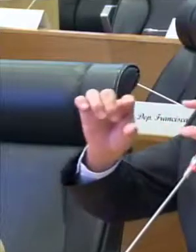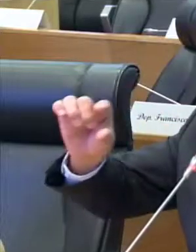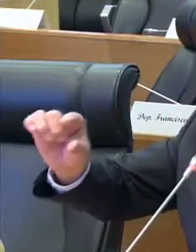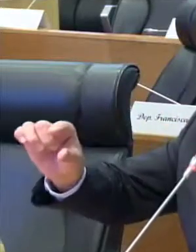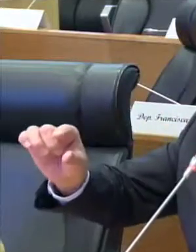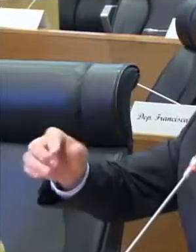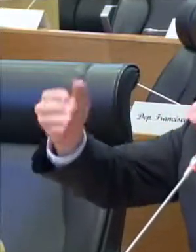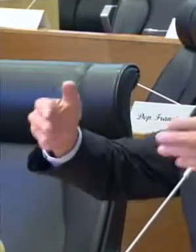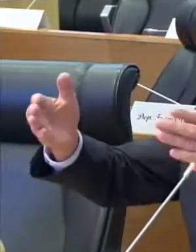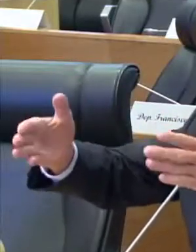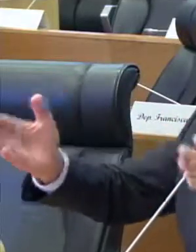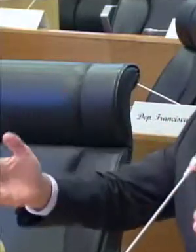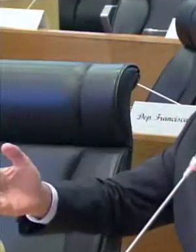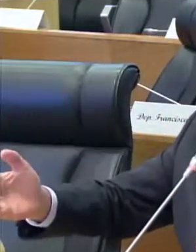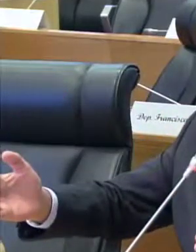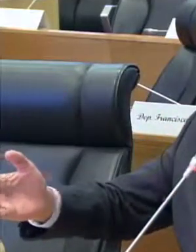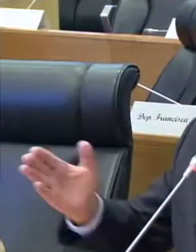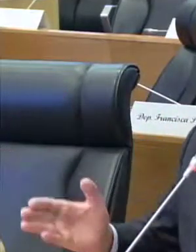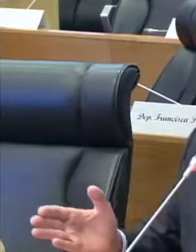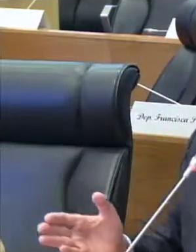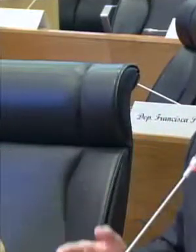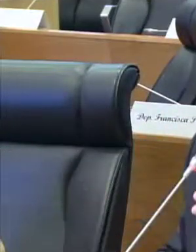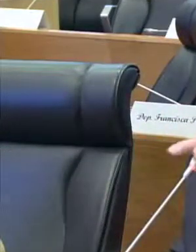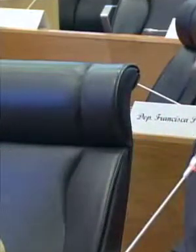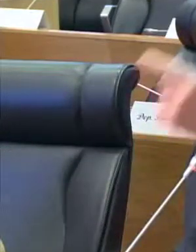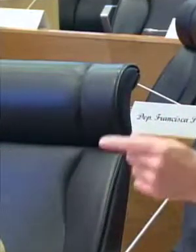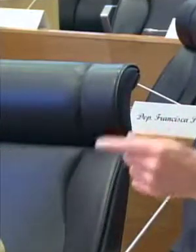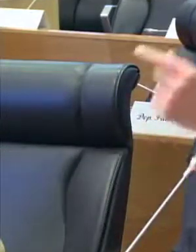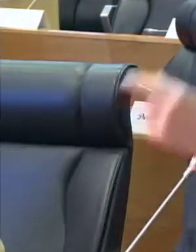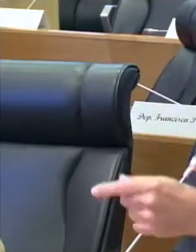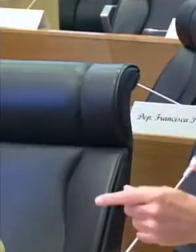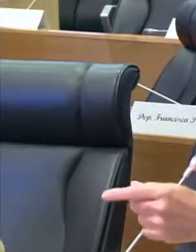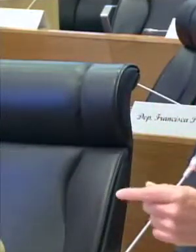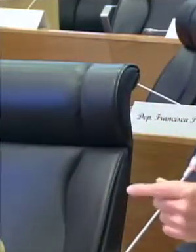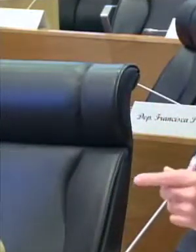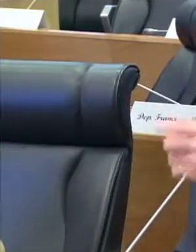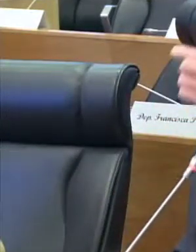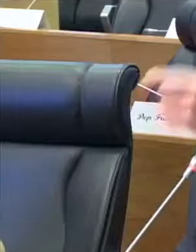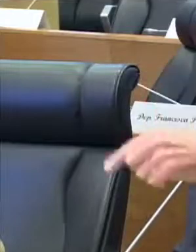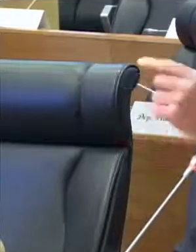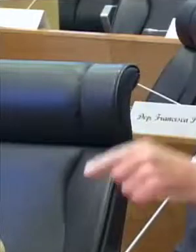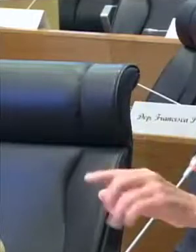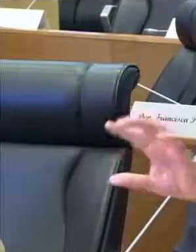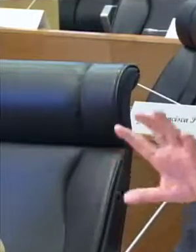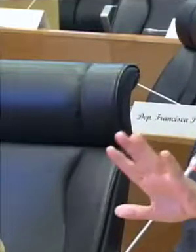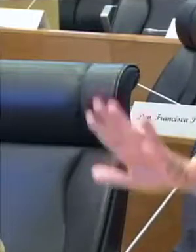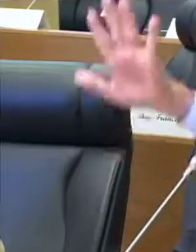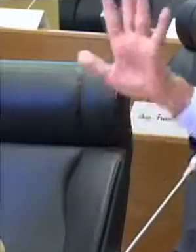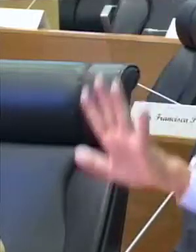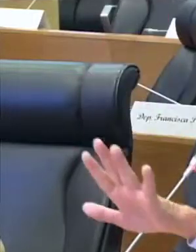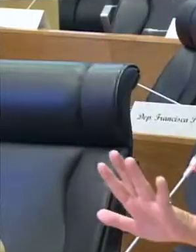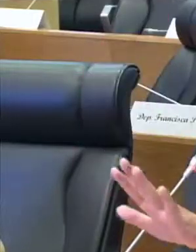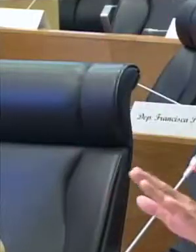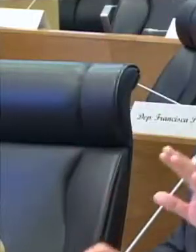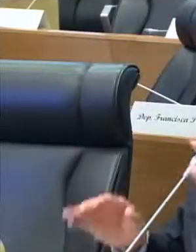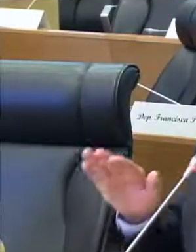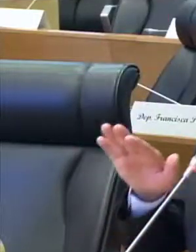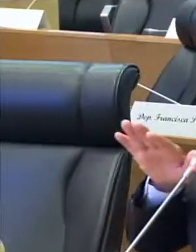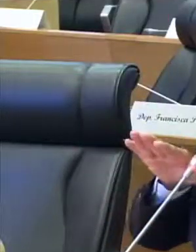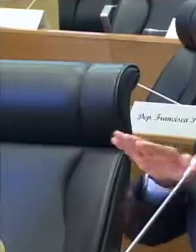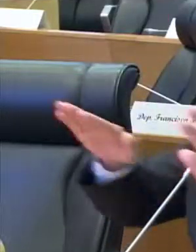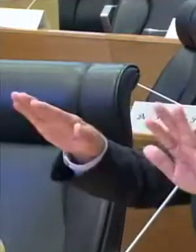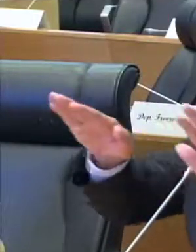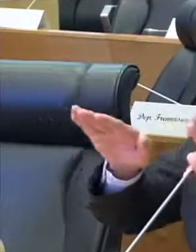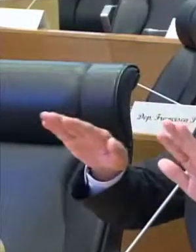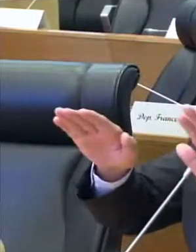de ordem técnica, amparada em dados científicos em relação a isso. Os ônibus são fornecidos pelo governo quando preenche os pré-requisitos